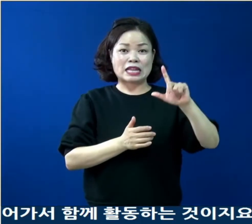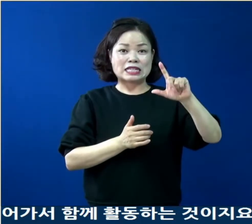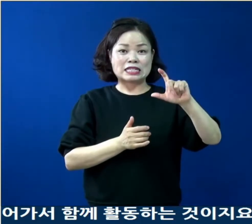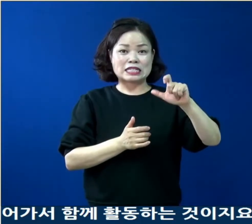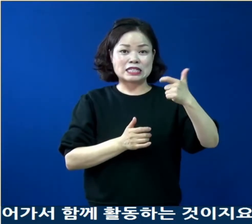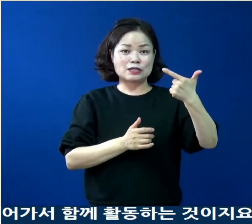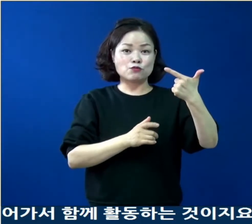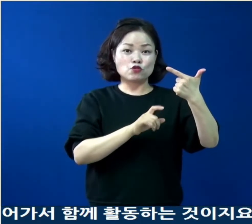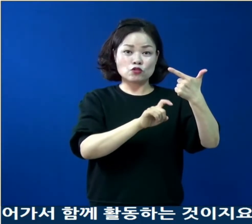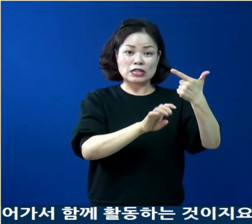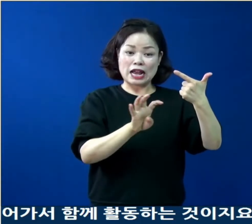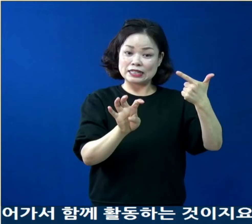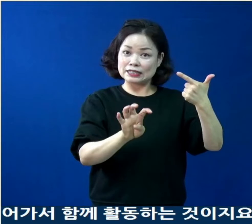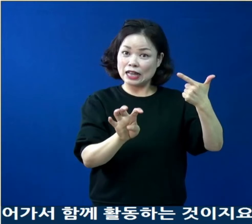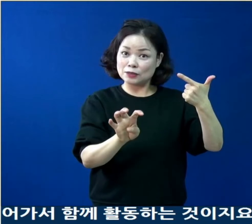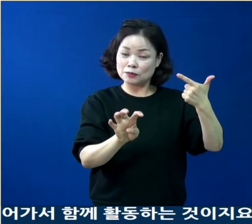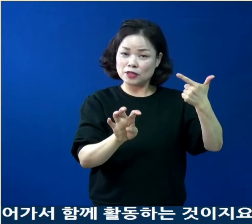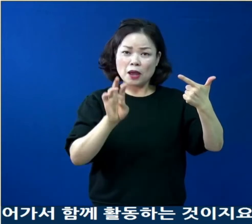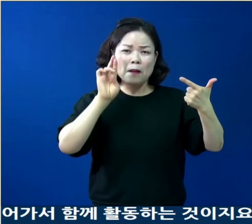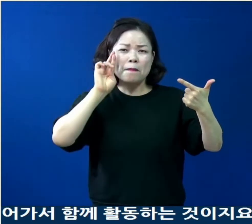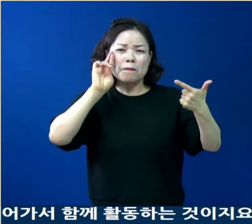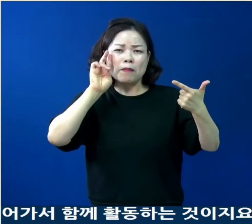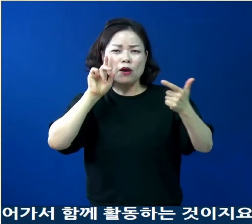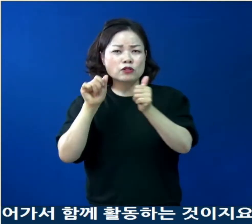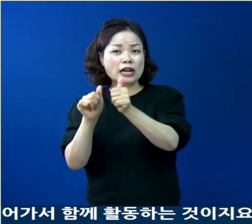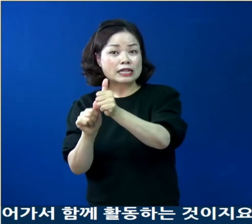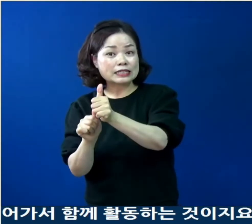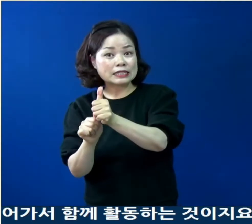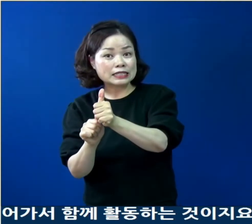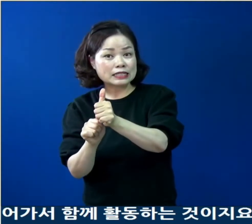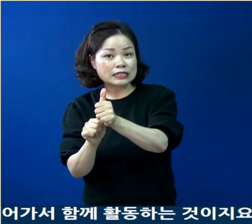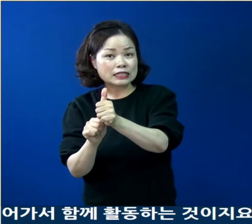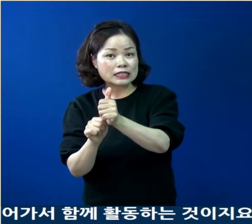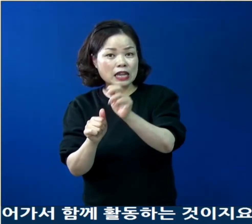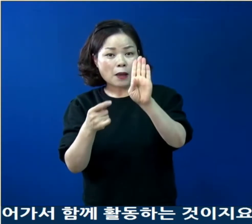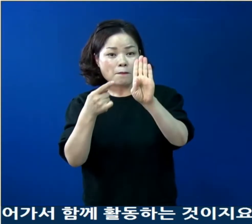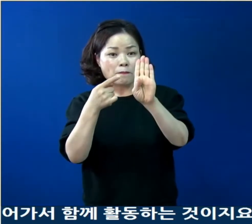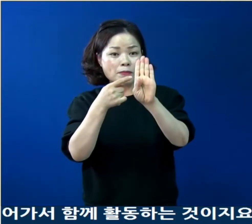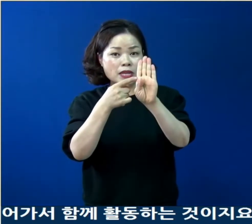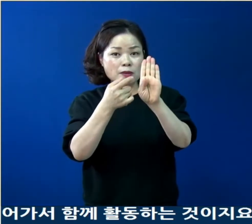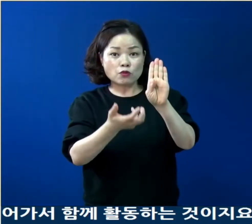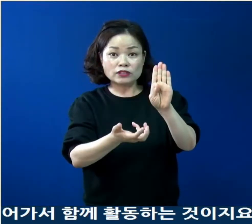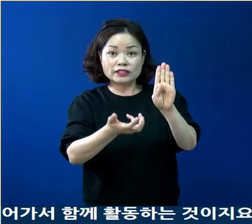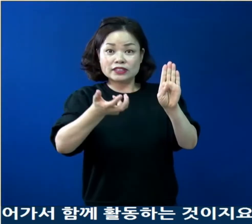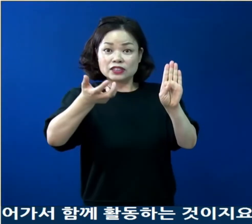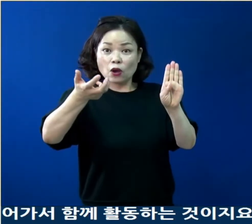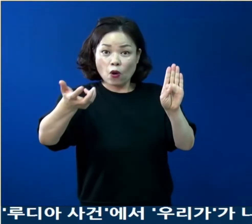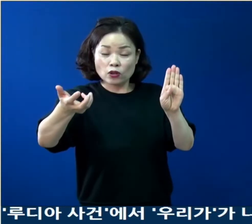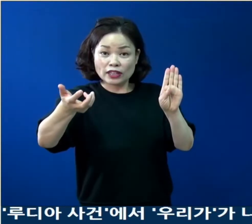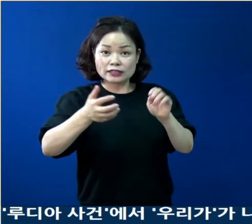16장 40절에서 바울과 실라가 빌립보를 떠나는데